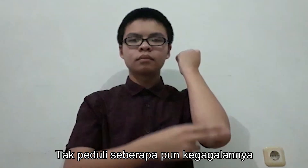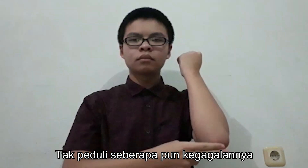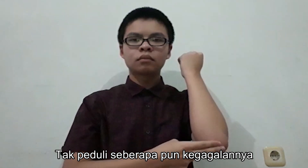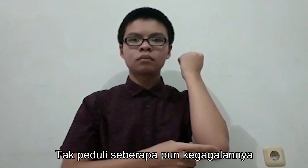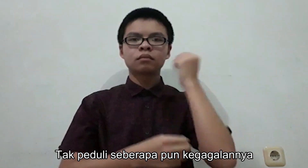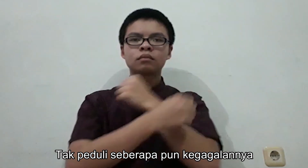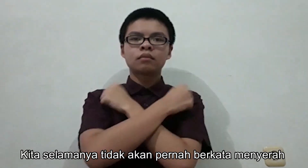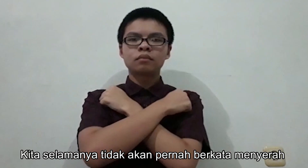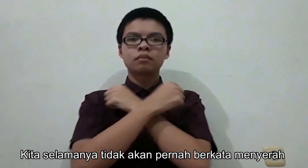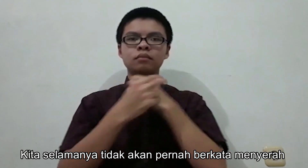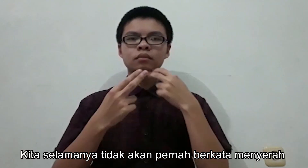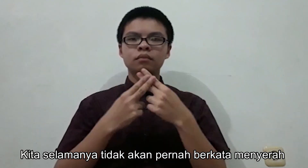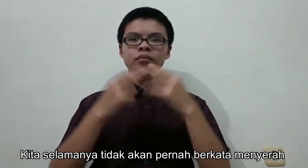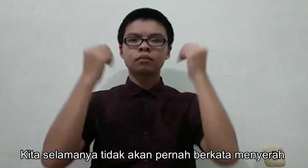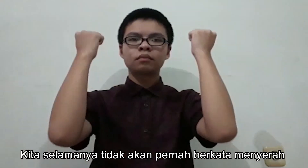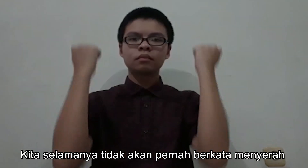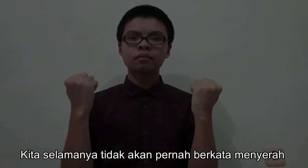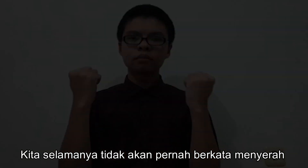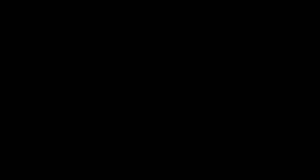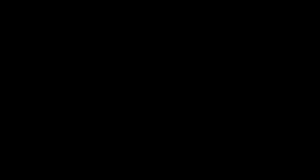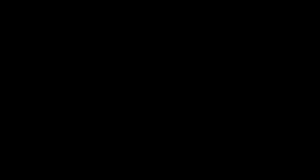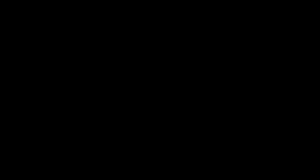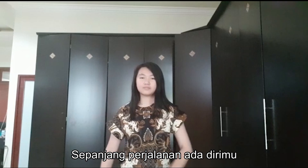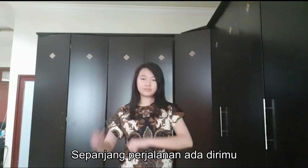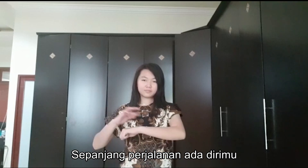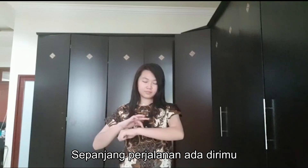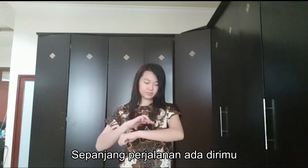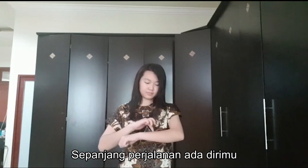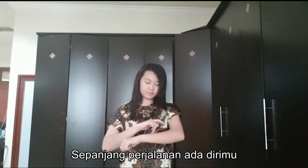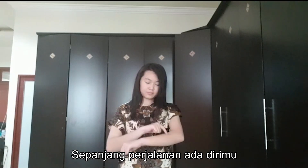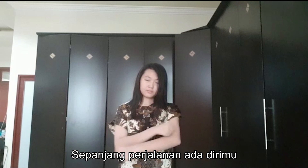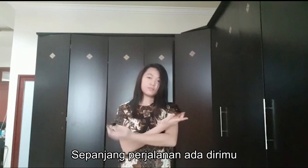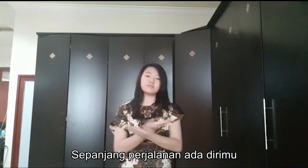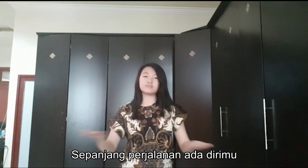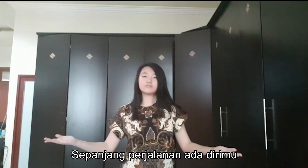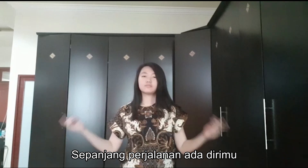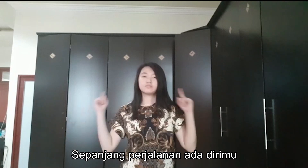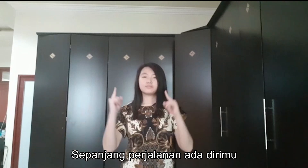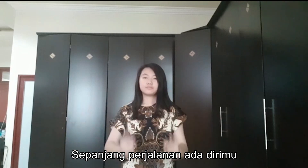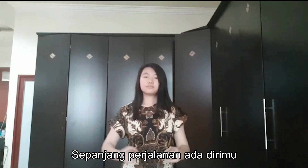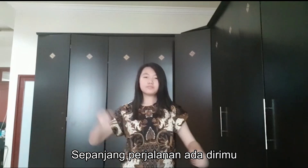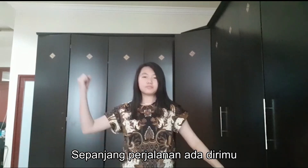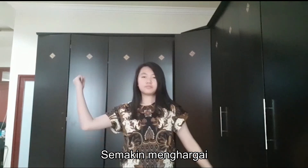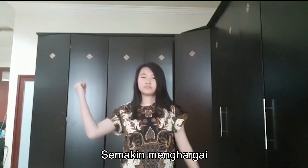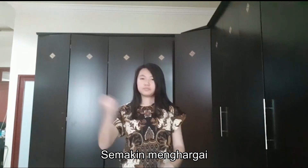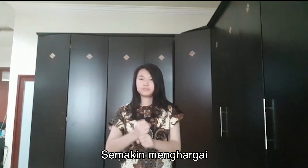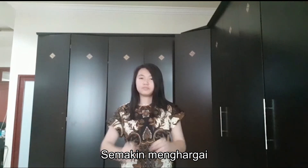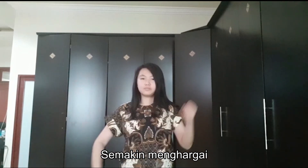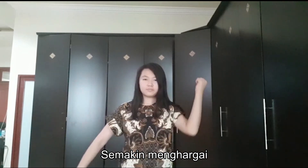败，我们永不言弃。一路有你，更